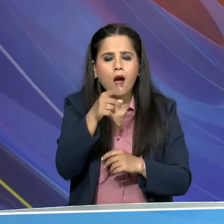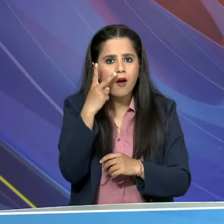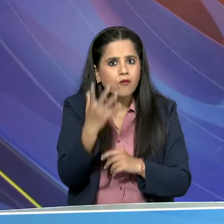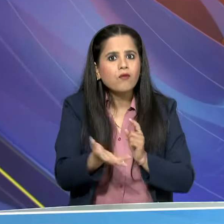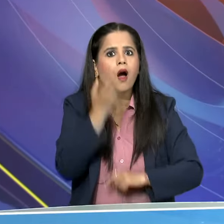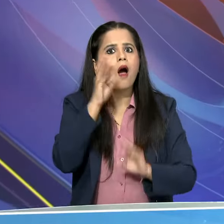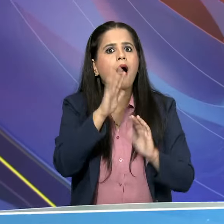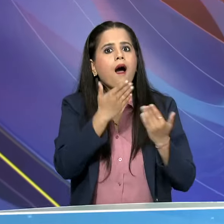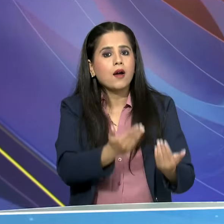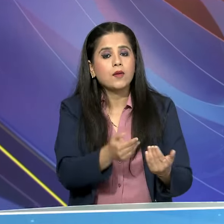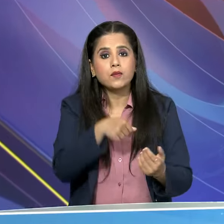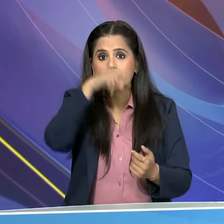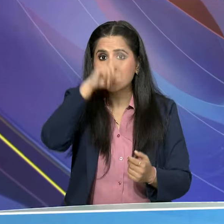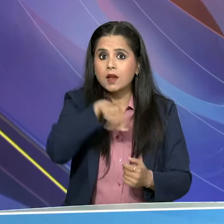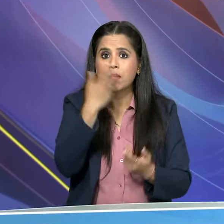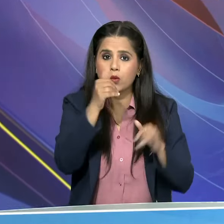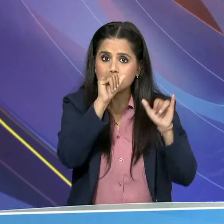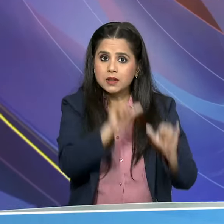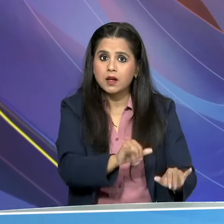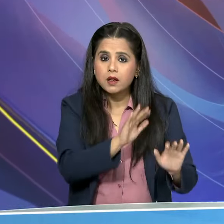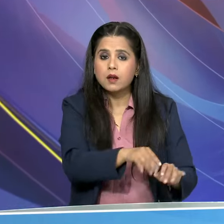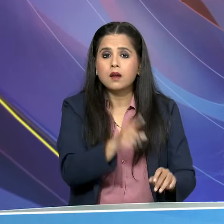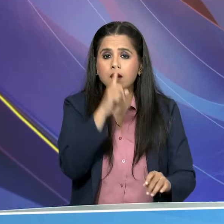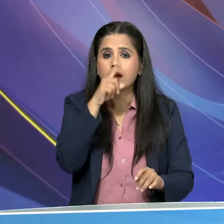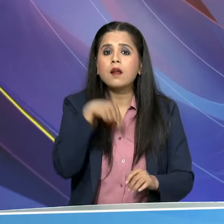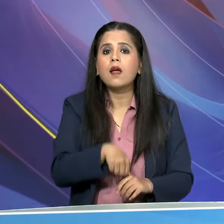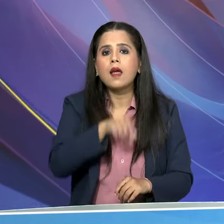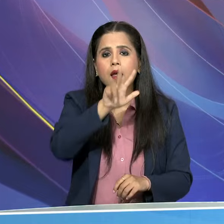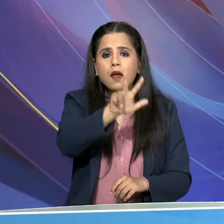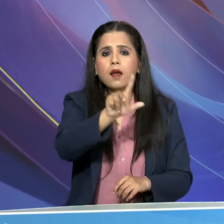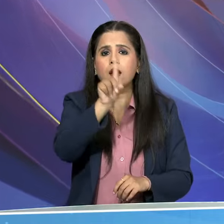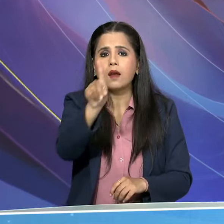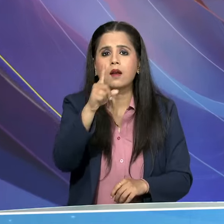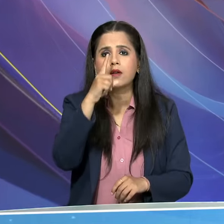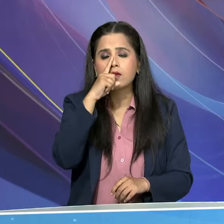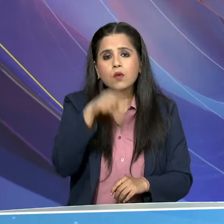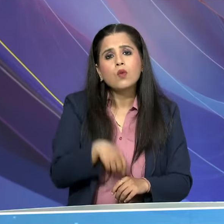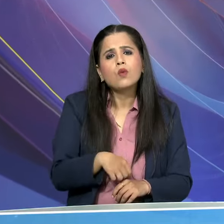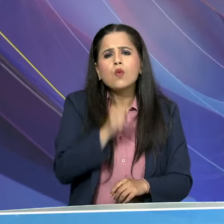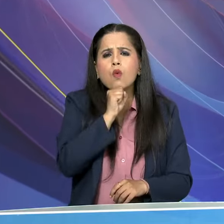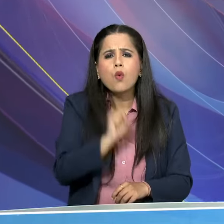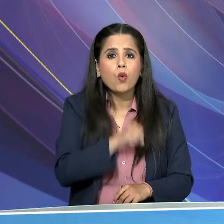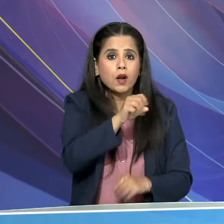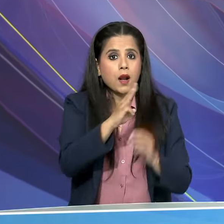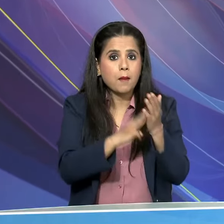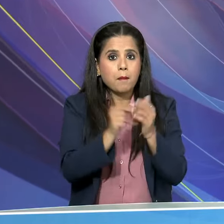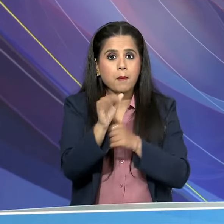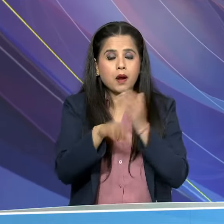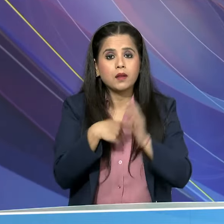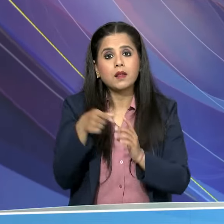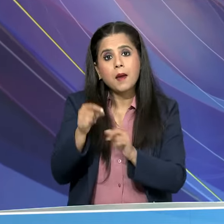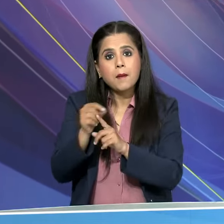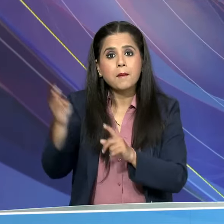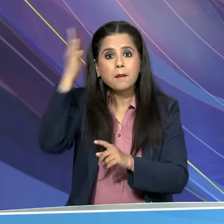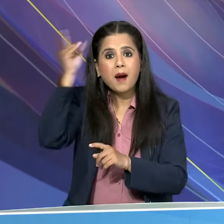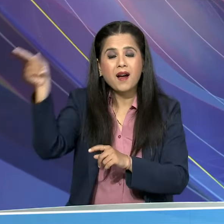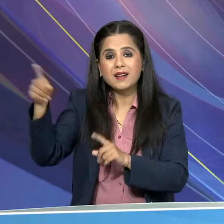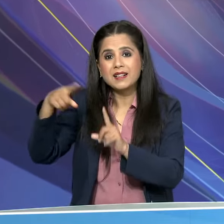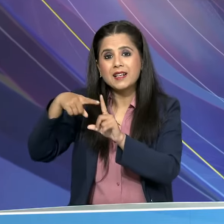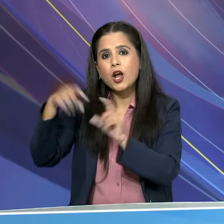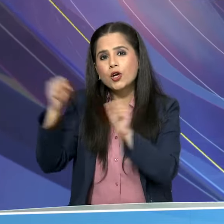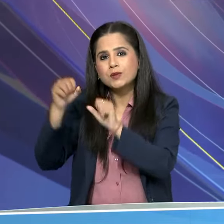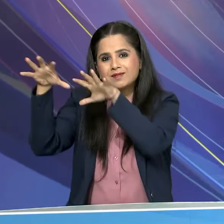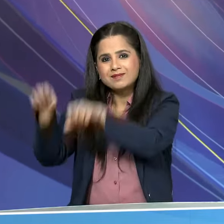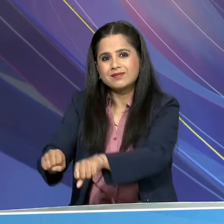हुई भारत में रहने वाली 81 वर्षीय महेंद्र रिकॉर्ड पाकिस्तान के कब्ज वाली कश्मीर में